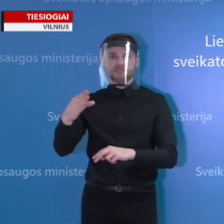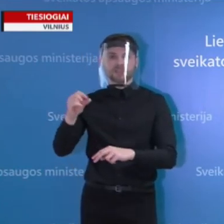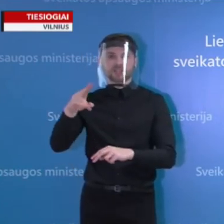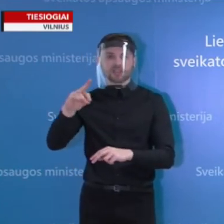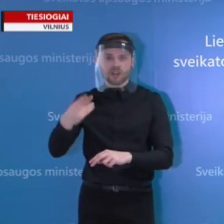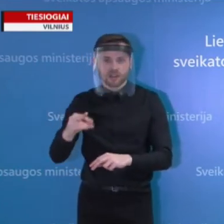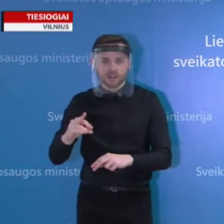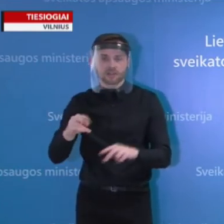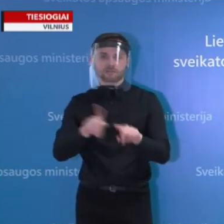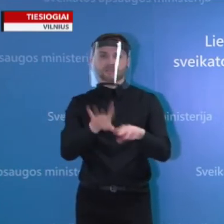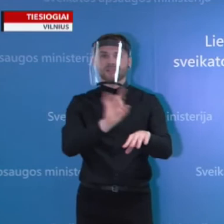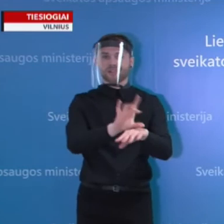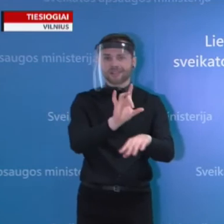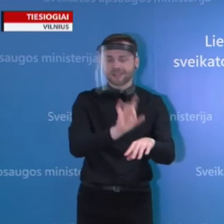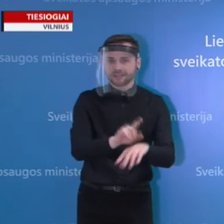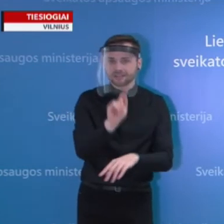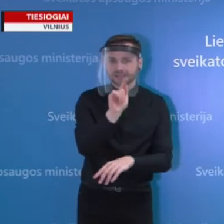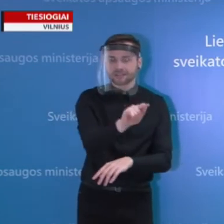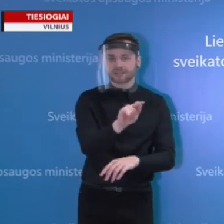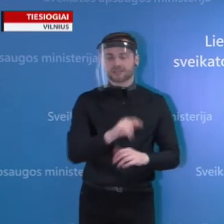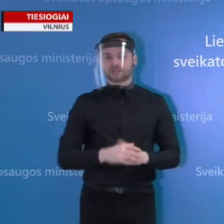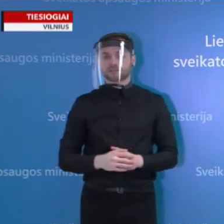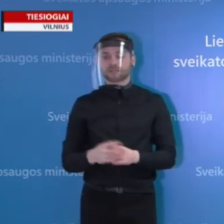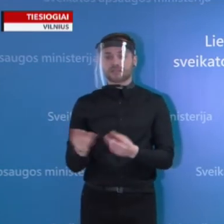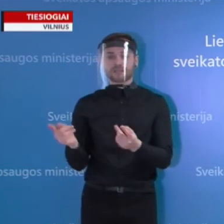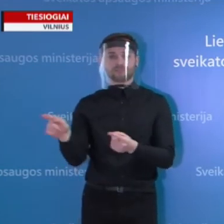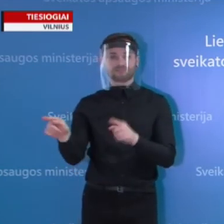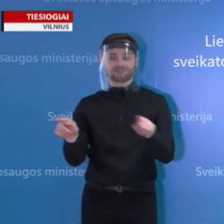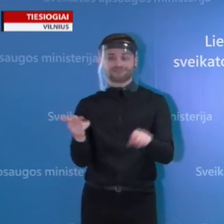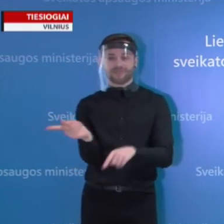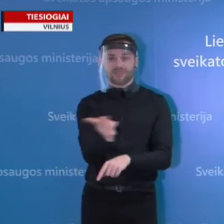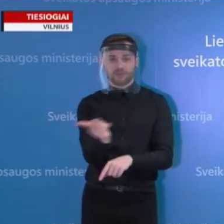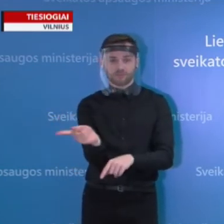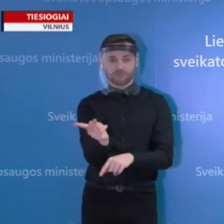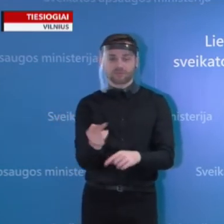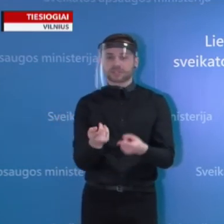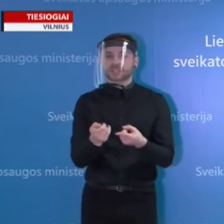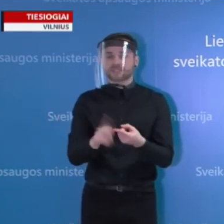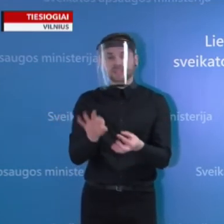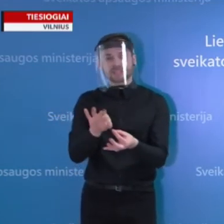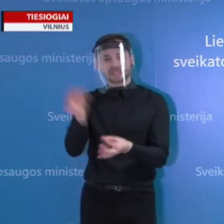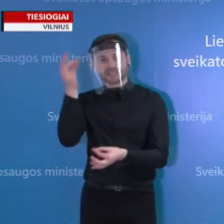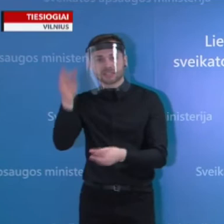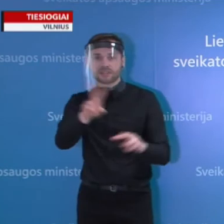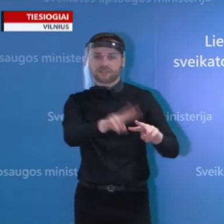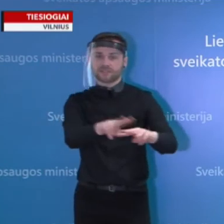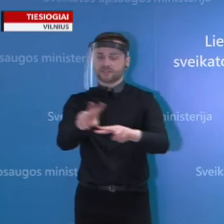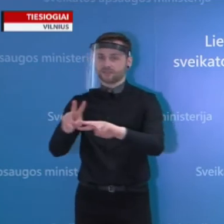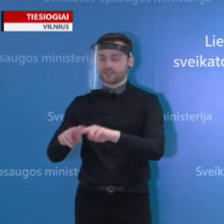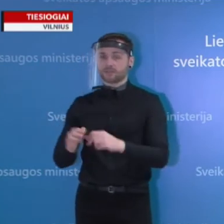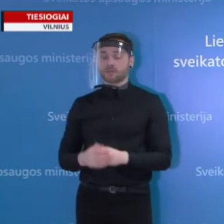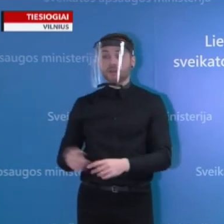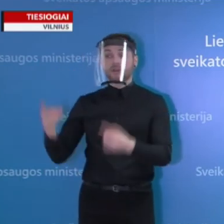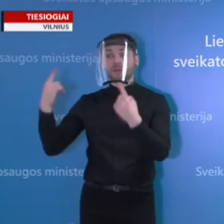galiu pakartoti, tai yra Nemenčinė, Klaipėda su tam tikrom įstaigom. Visur kitur panašu,